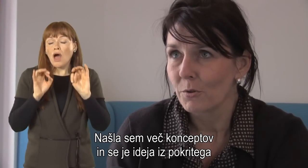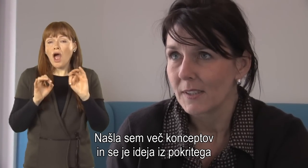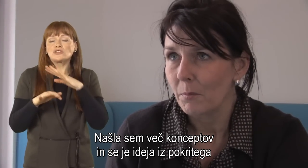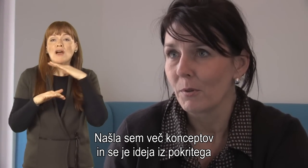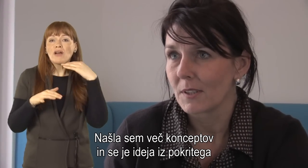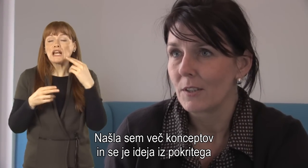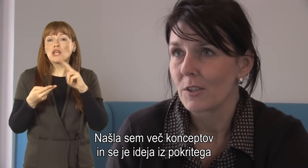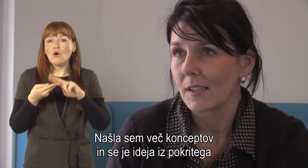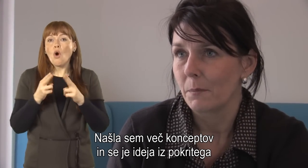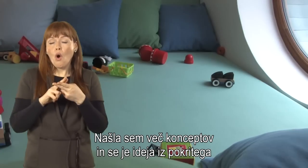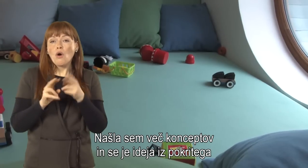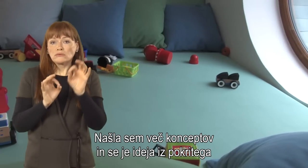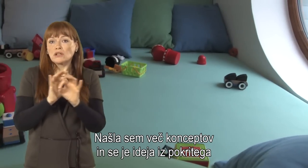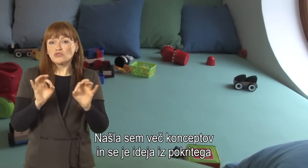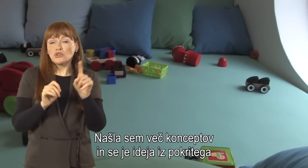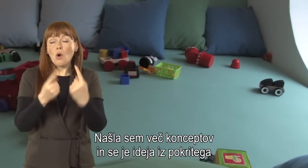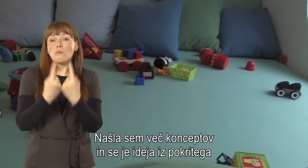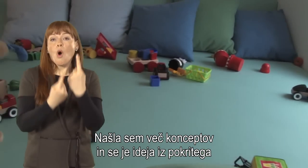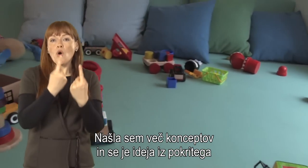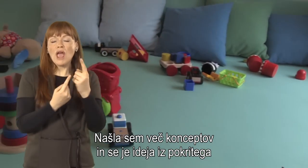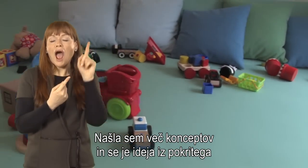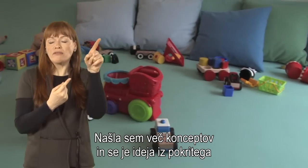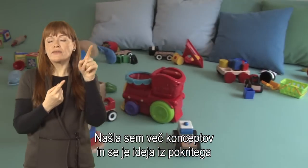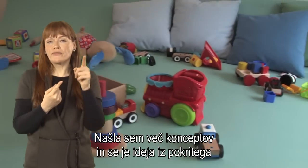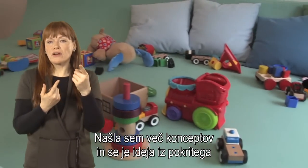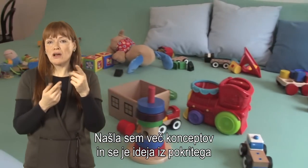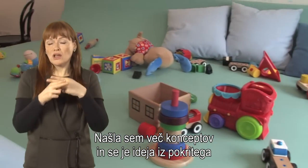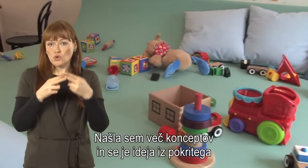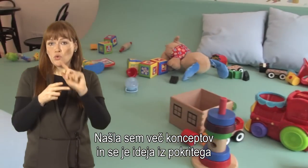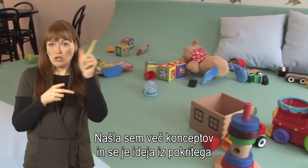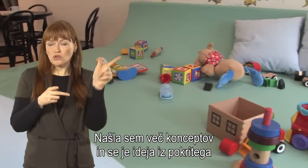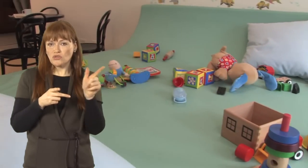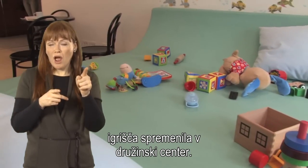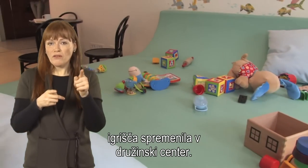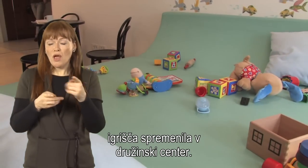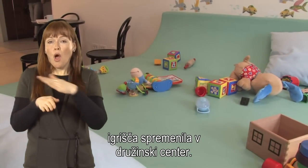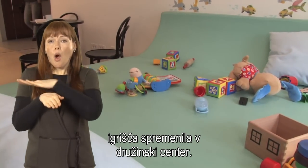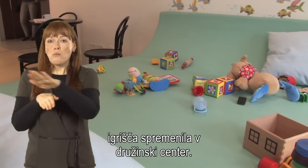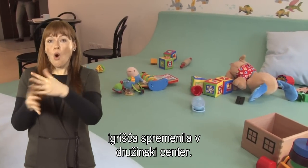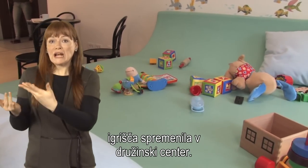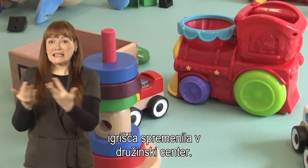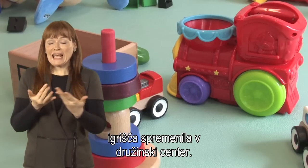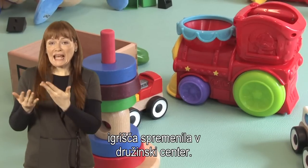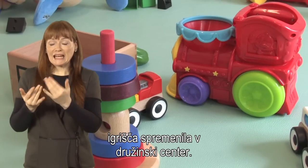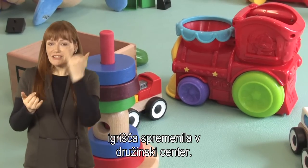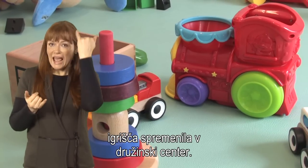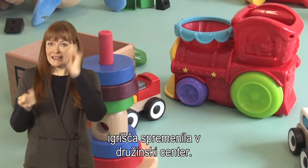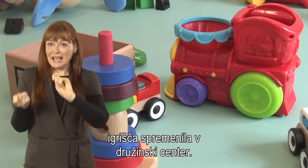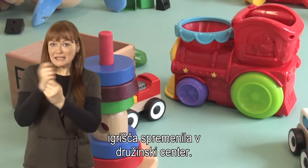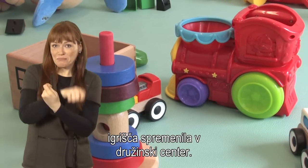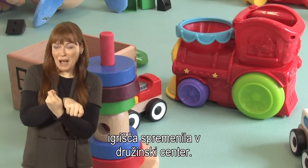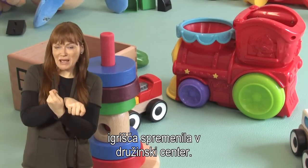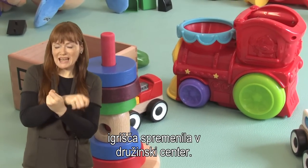Našla več konceptov različnih, ki se pač pojavljajo v tujini, ne, tako da se je potem ta ideja iz pokritega igrišča nekako spremenila